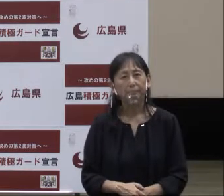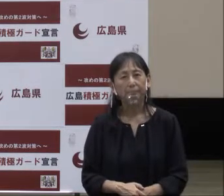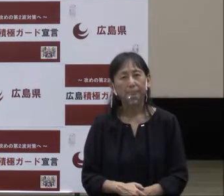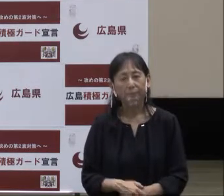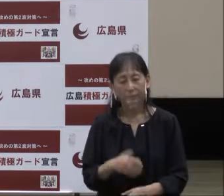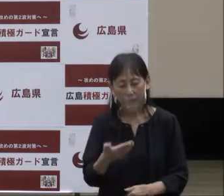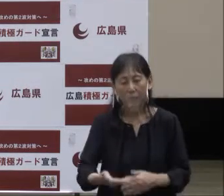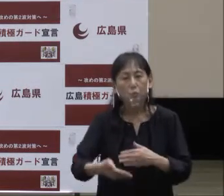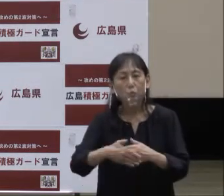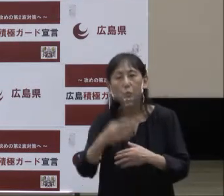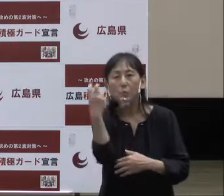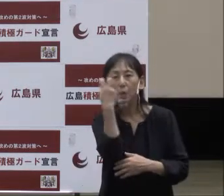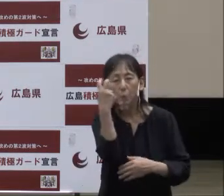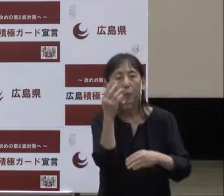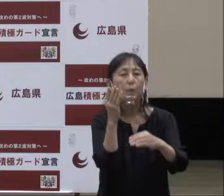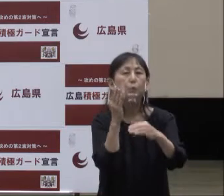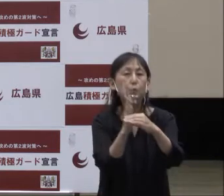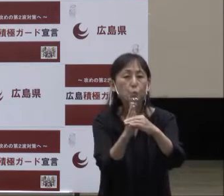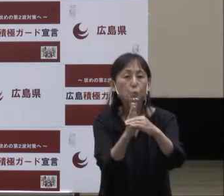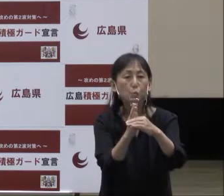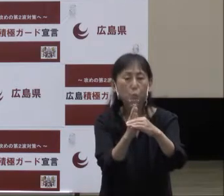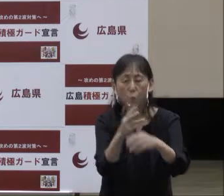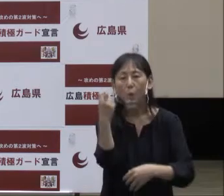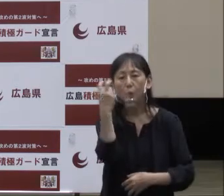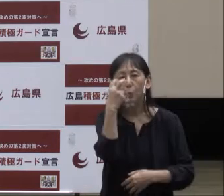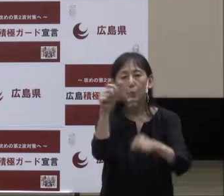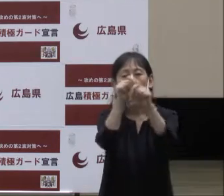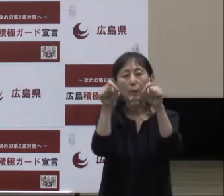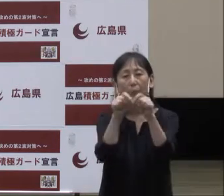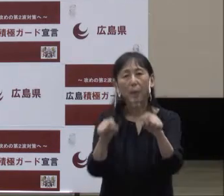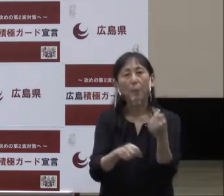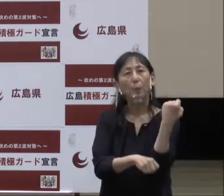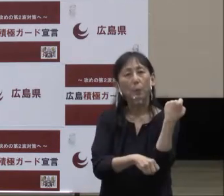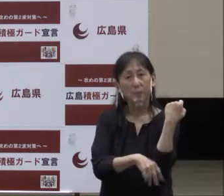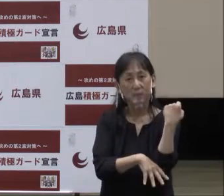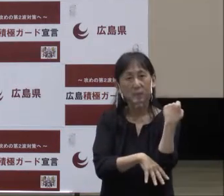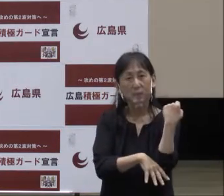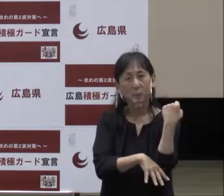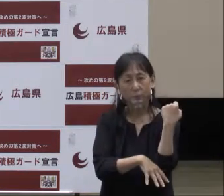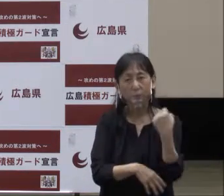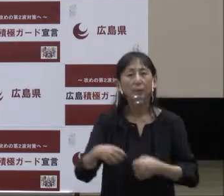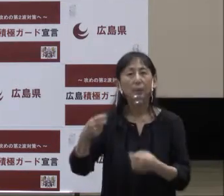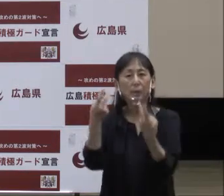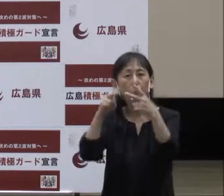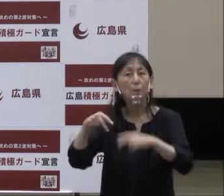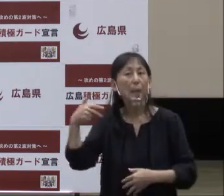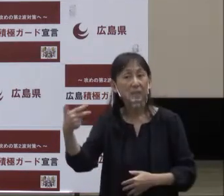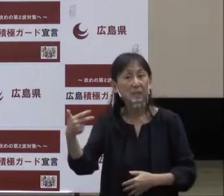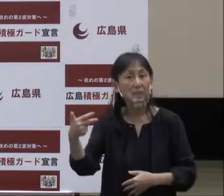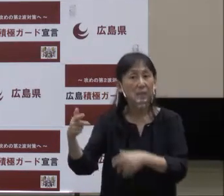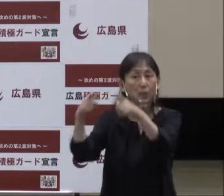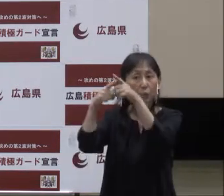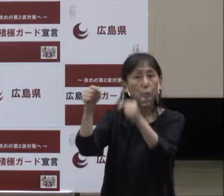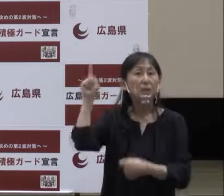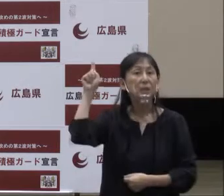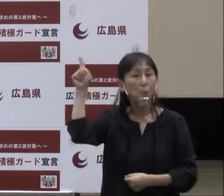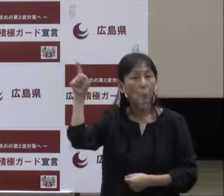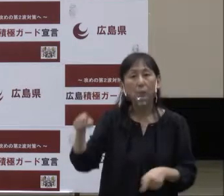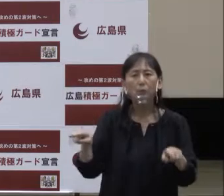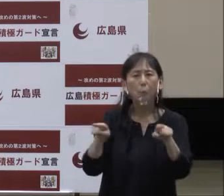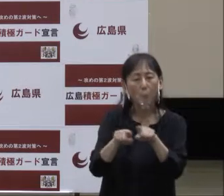追加調査をしてますので、それの結果を踏まえつつ、市、それから国とも議論